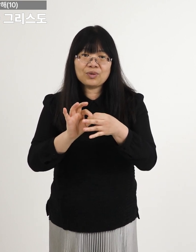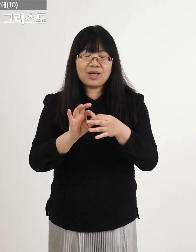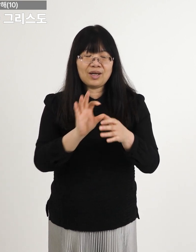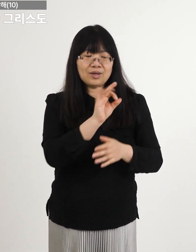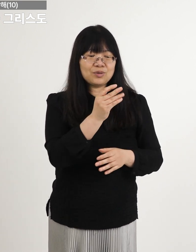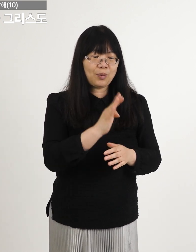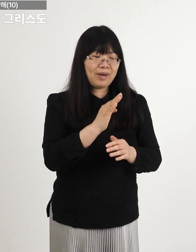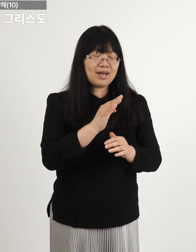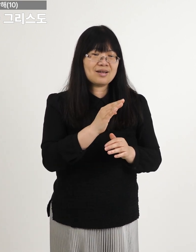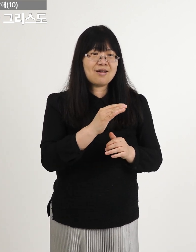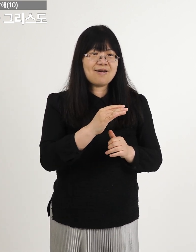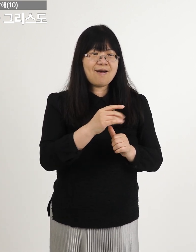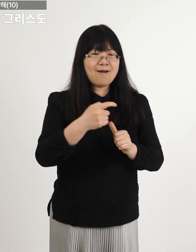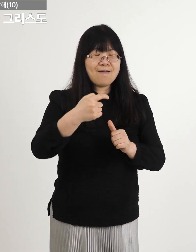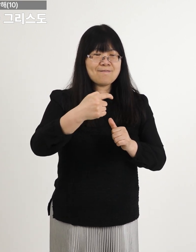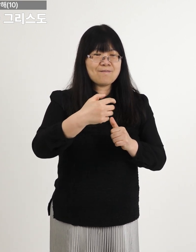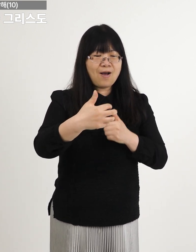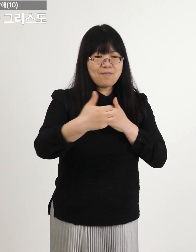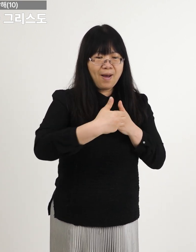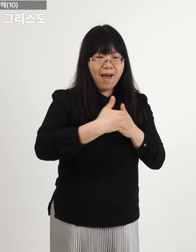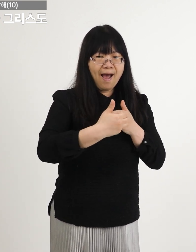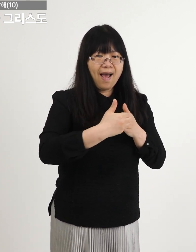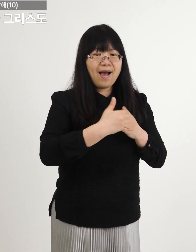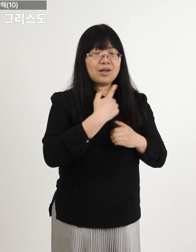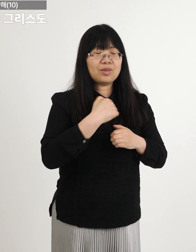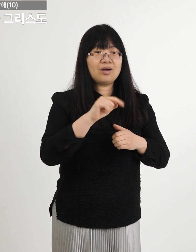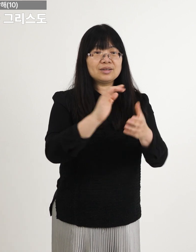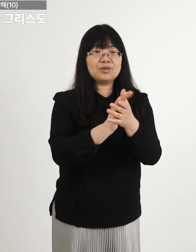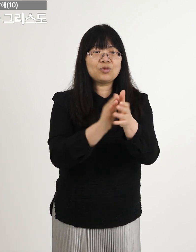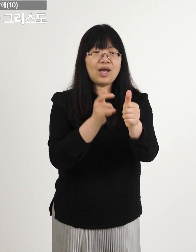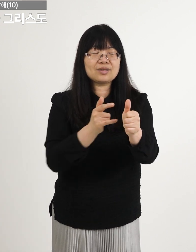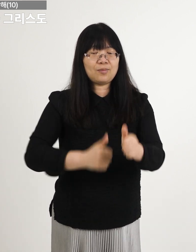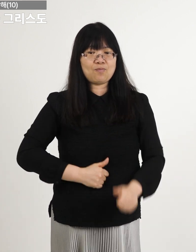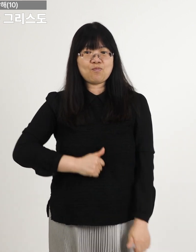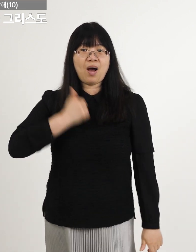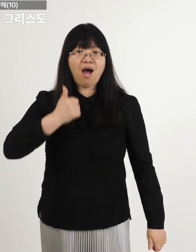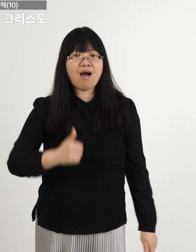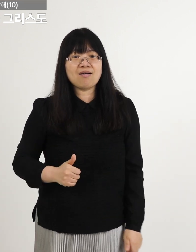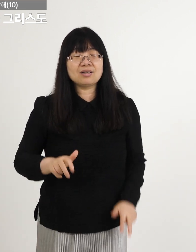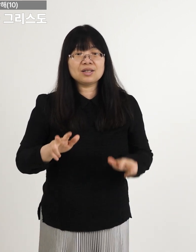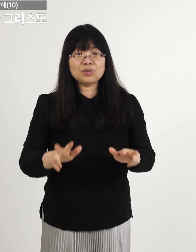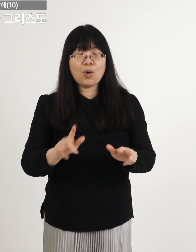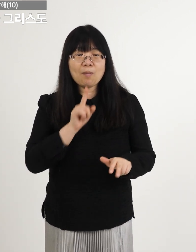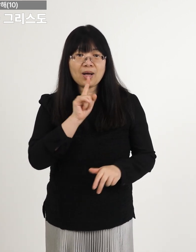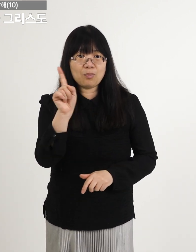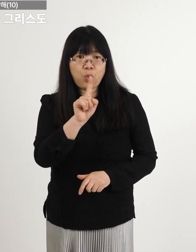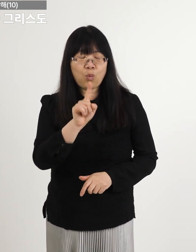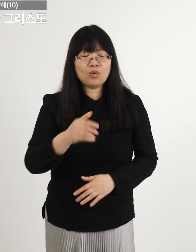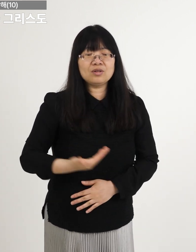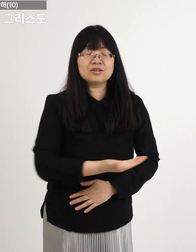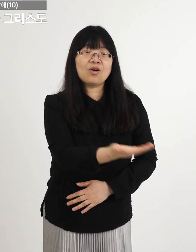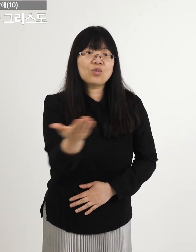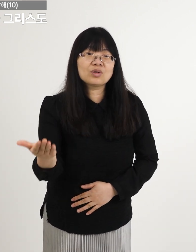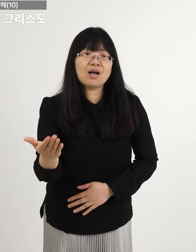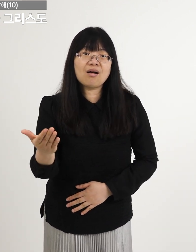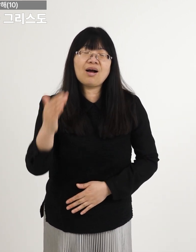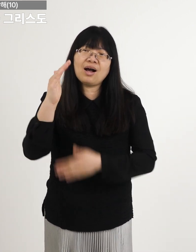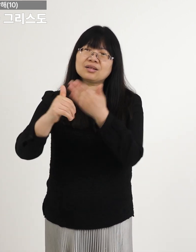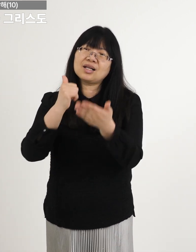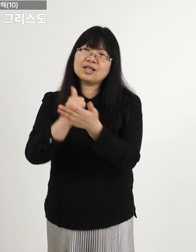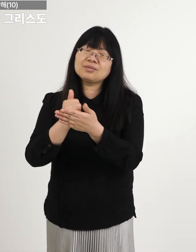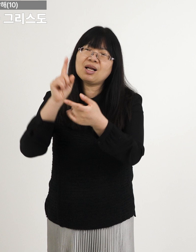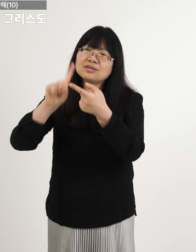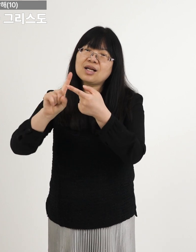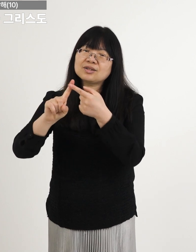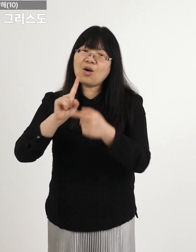향하여 노하셨어요. 그리고 이런 얘기를 합니다. 이는 너희가 나를 가리켜